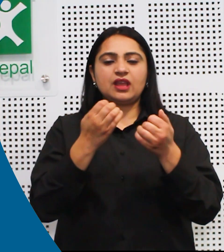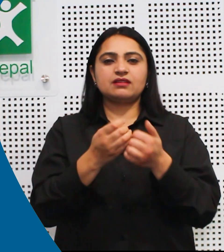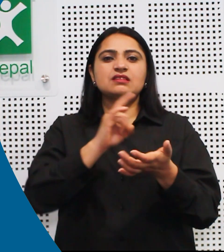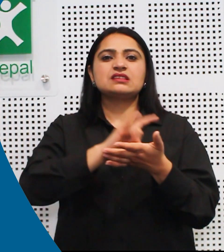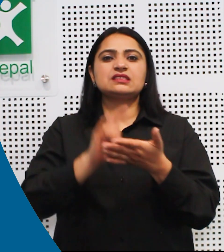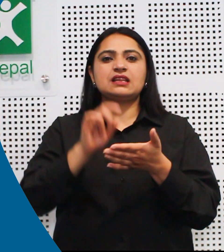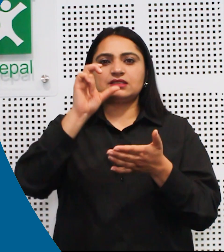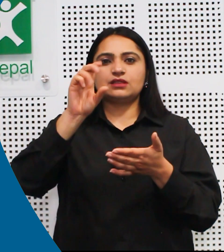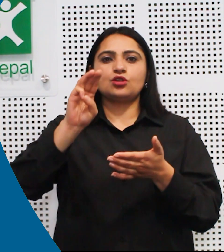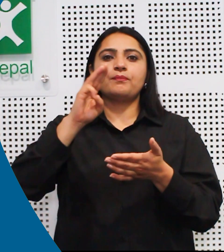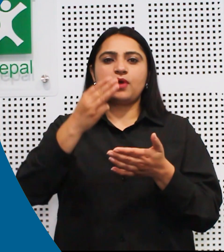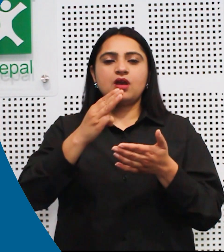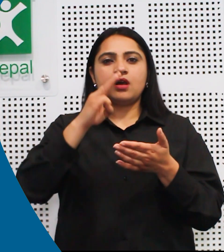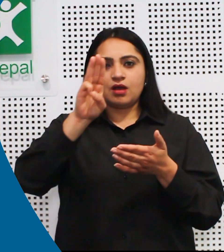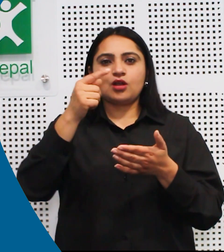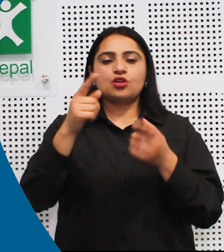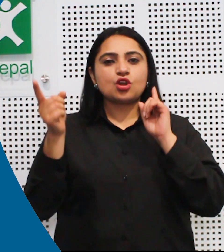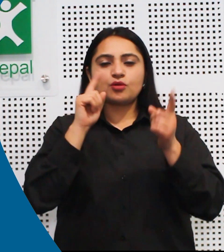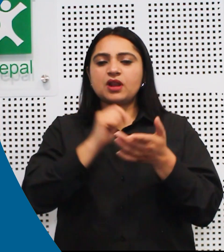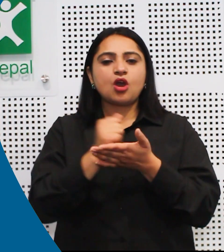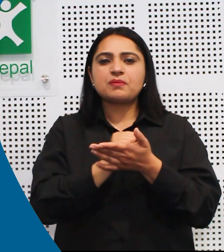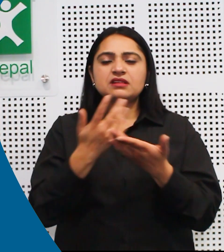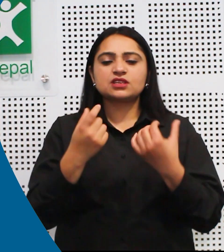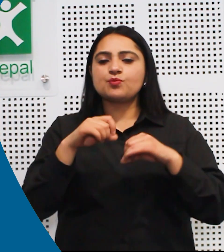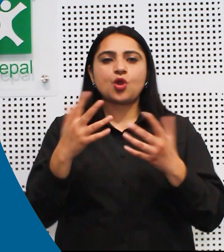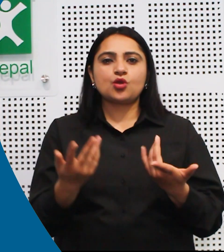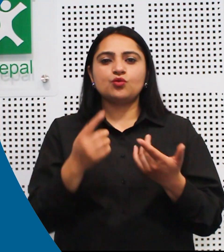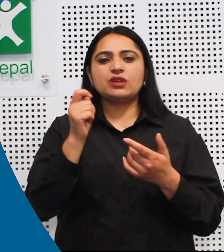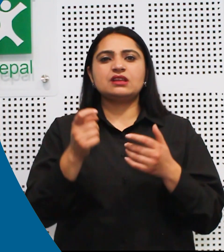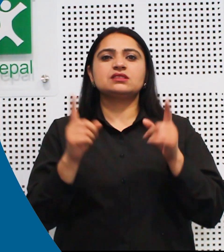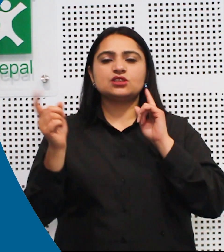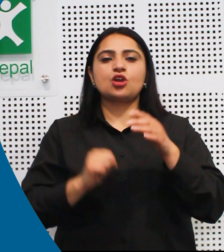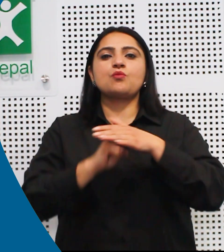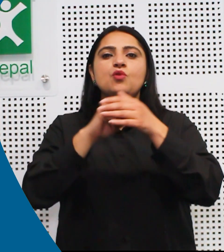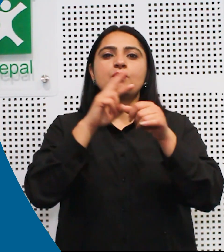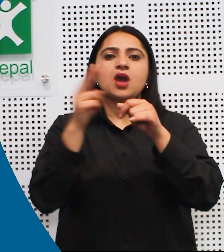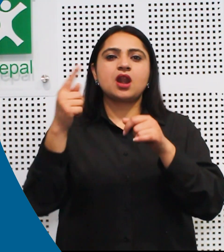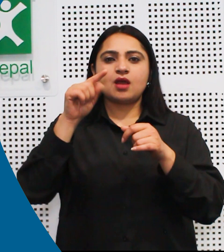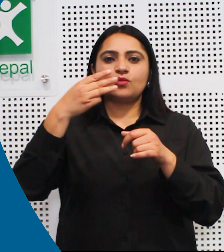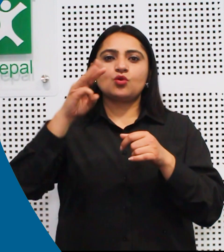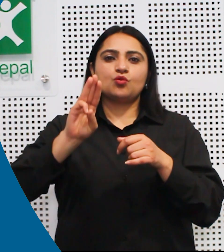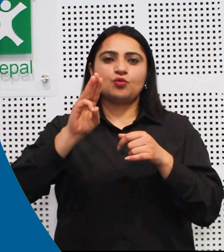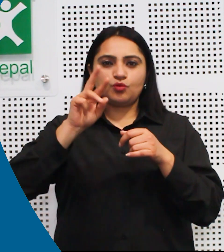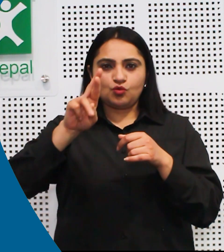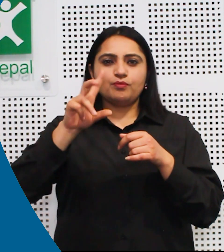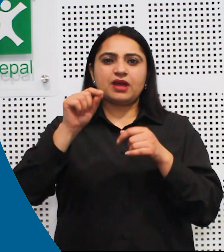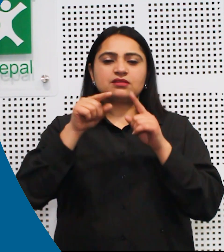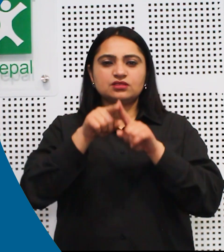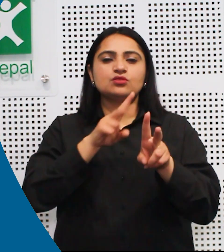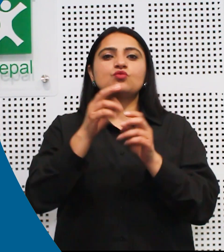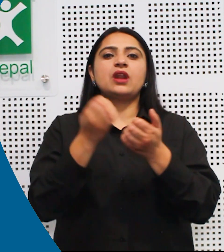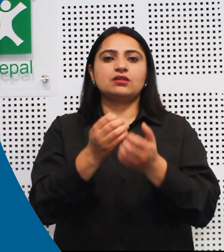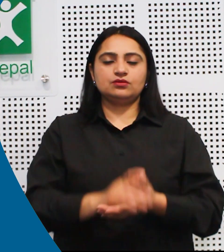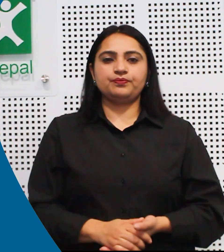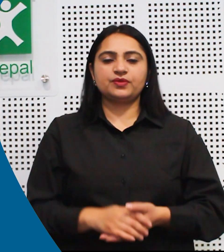झापाको दमक नगरपालिकाले कस्तो अभ्यास गरेको छ? एकैछिन नगर प्रमुख रामकुमार थापासँगको कुराकानी सुनौ।